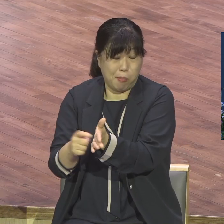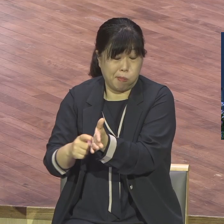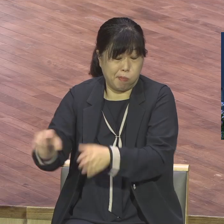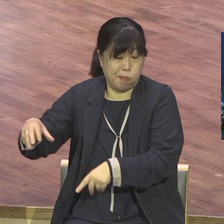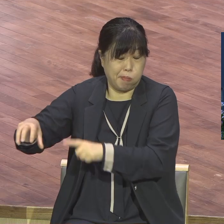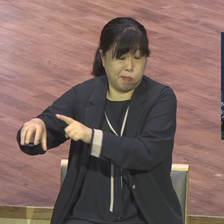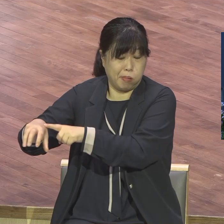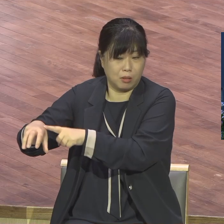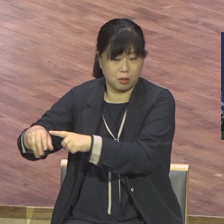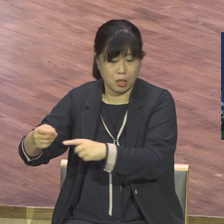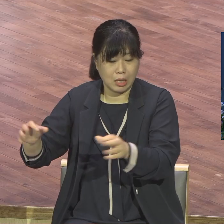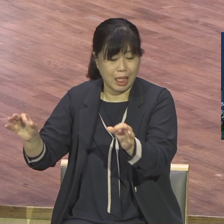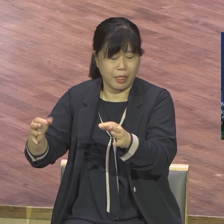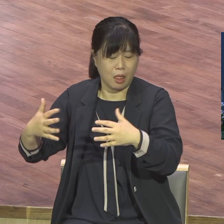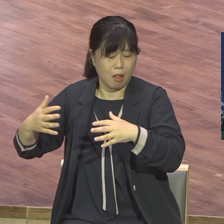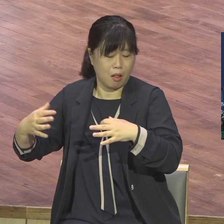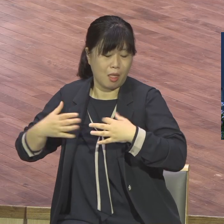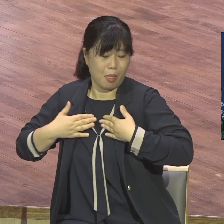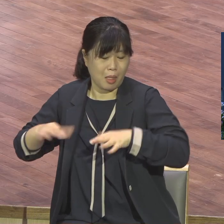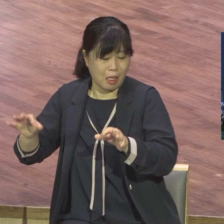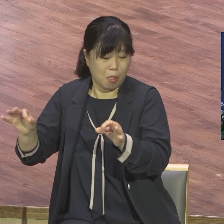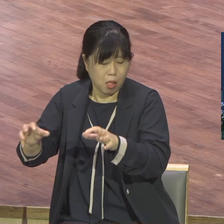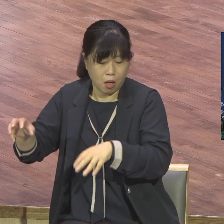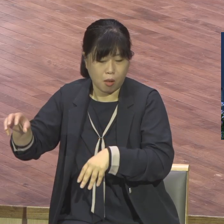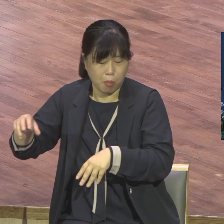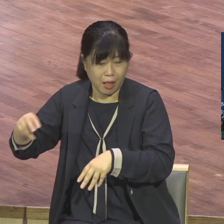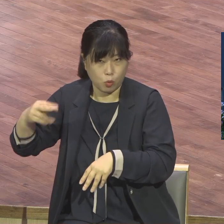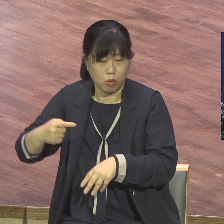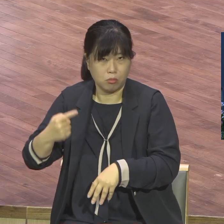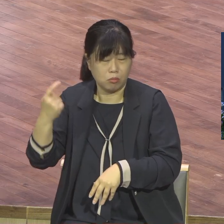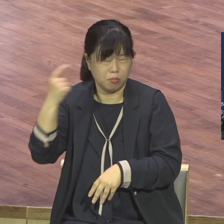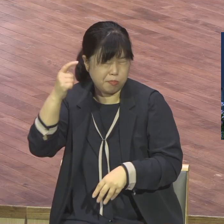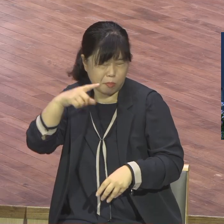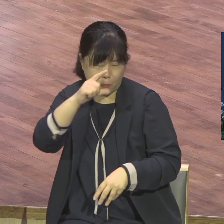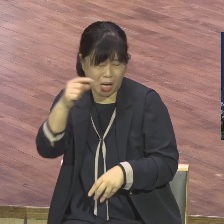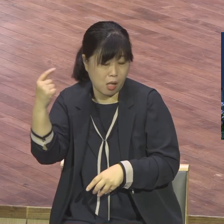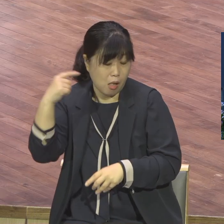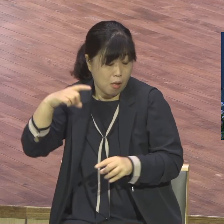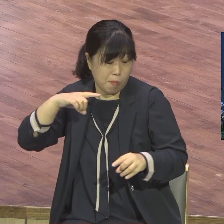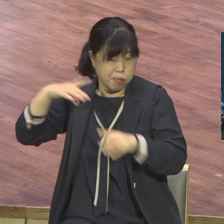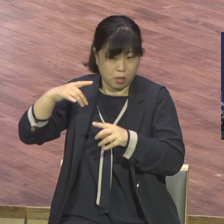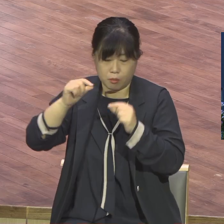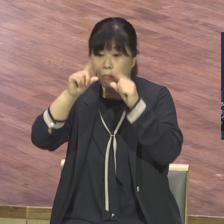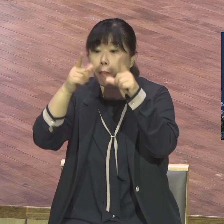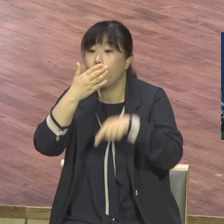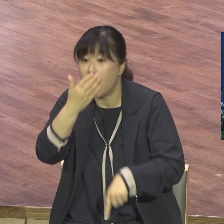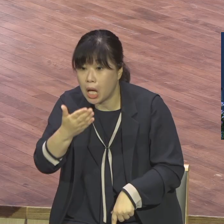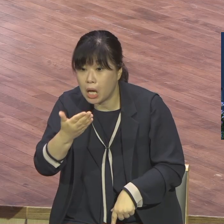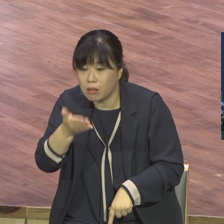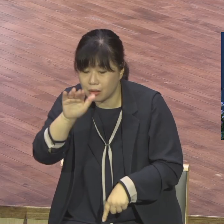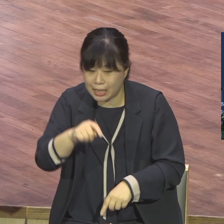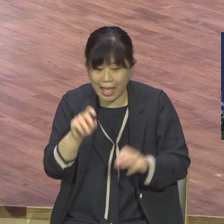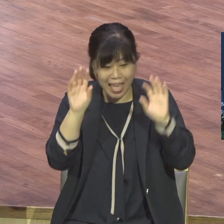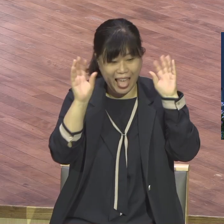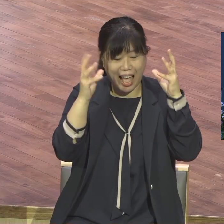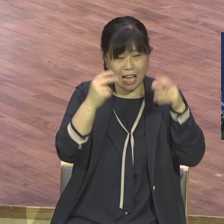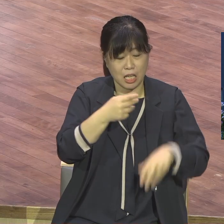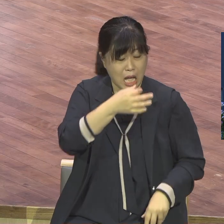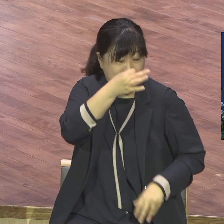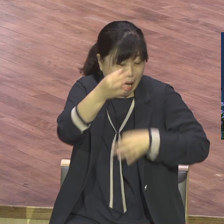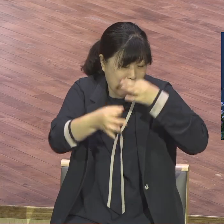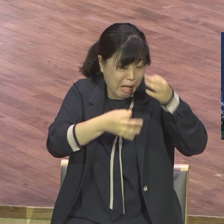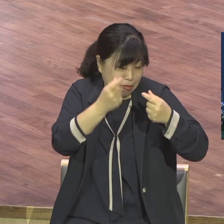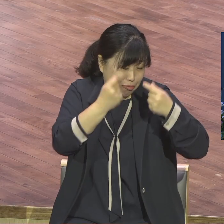소리에 민감해서 잠을 깨지만 아기 울음에는 끄떡없이 잠을 잡니다.